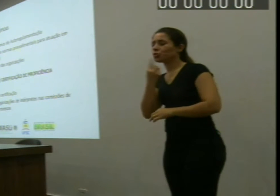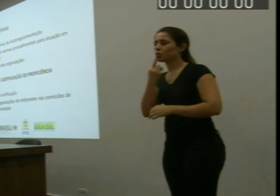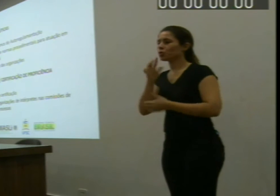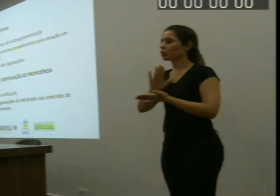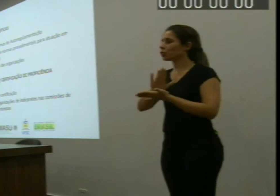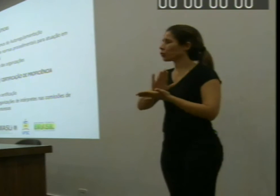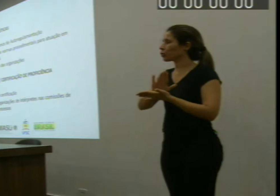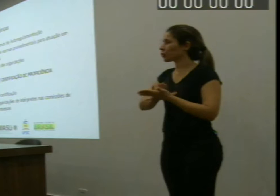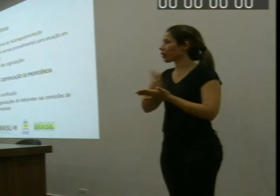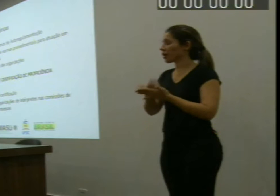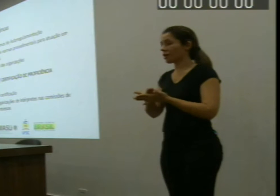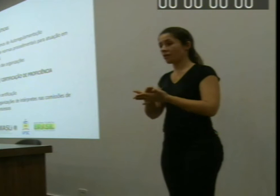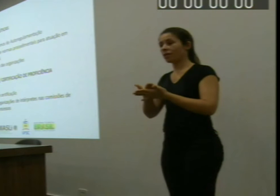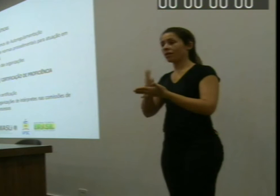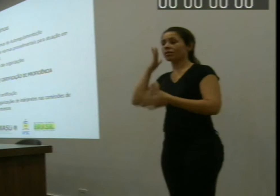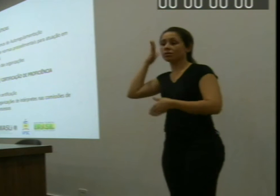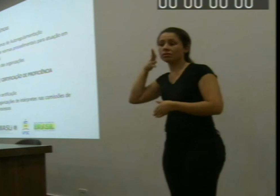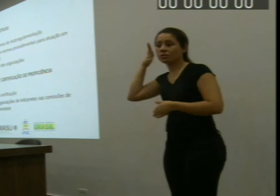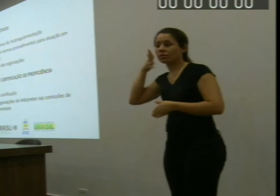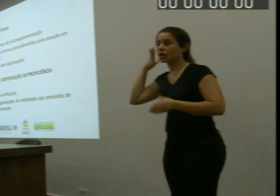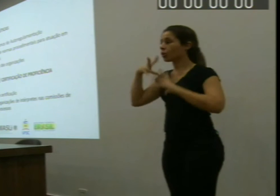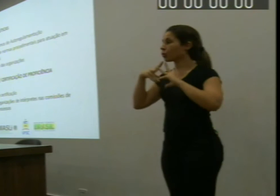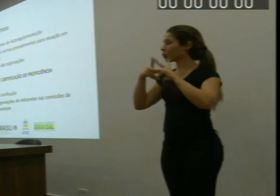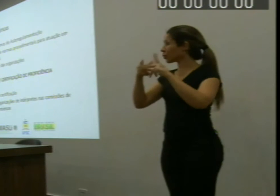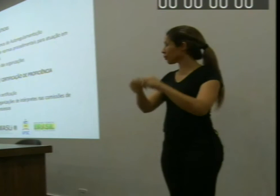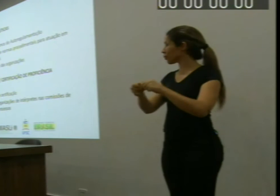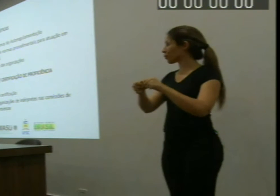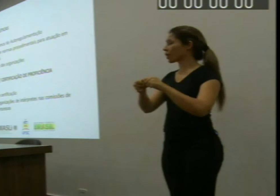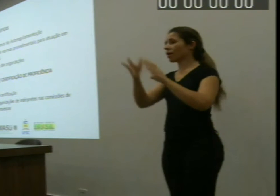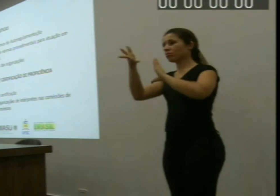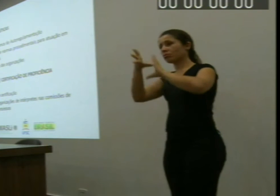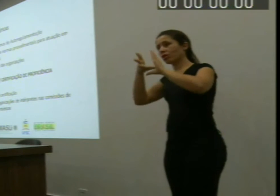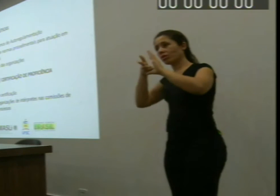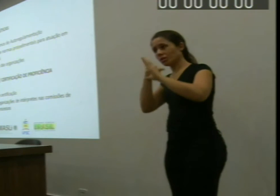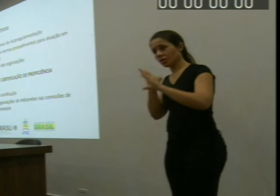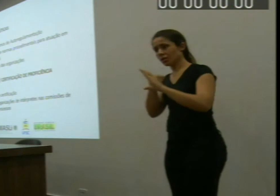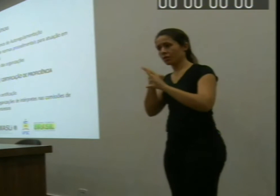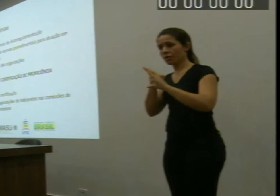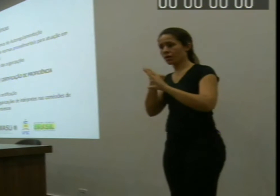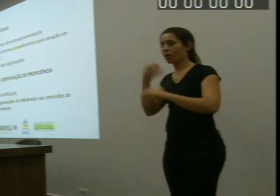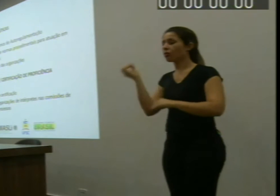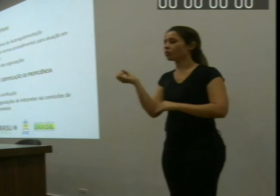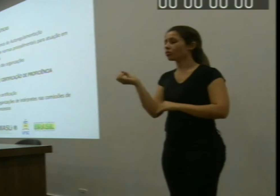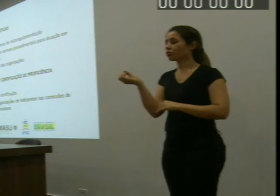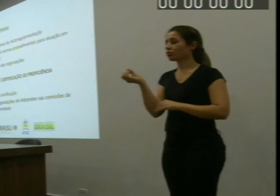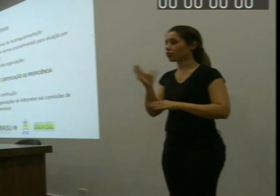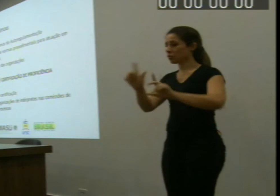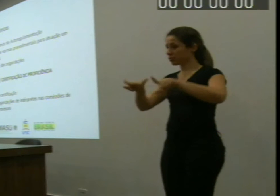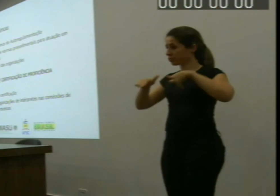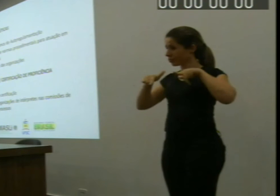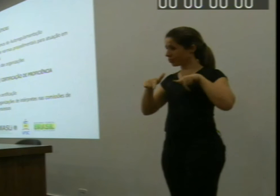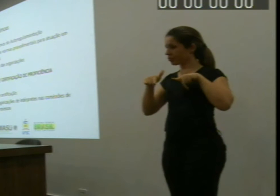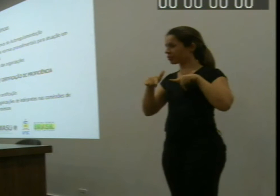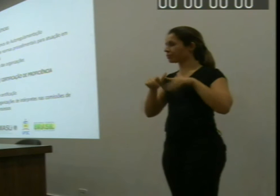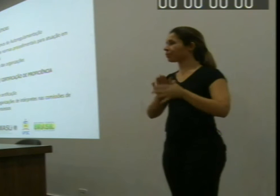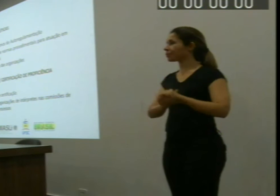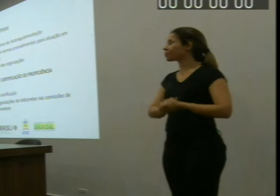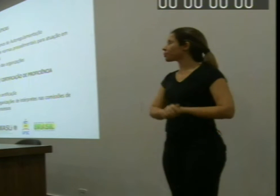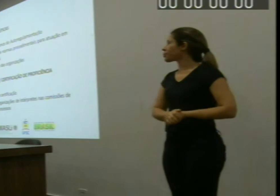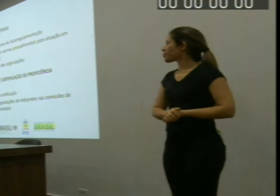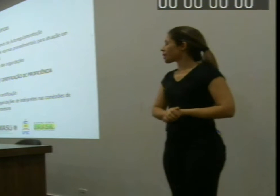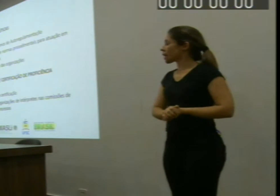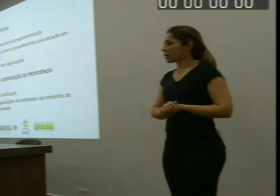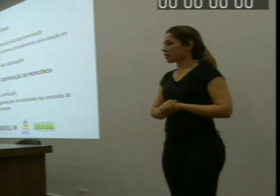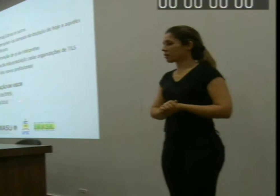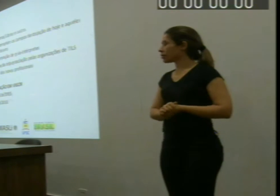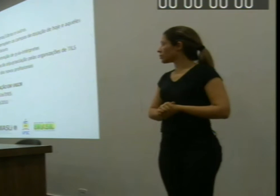eventos isso tem que tá aqui tem que participar seja do pras ou seja dessas novas certificações que poderiam poderiam vir